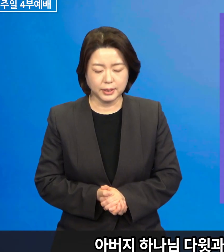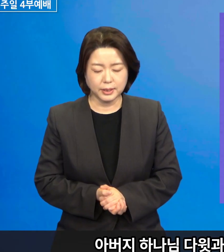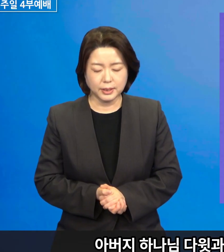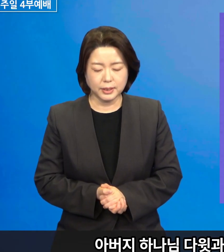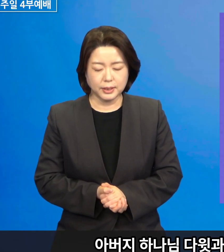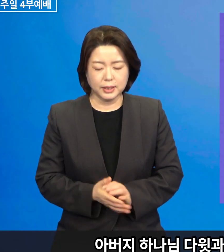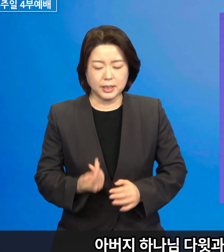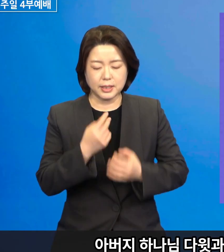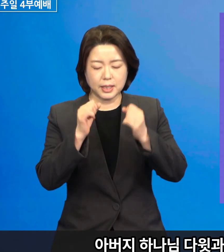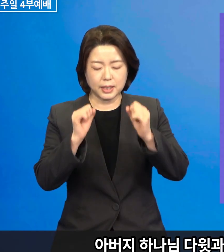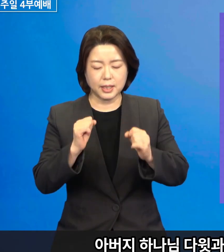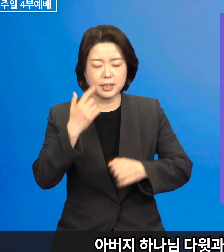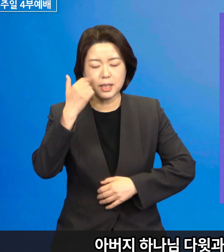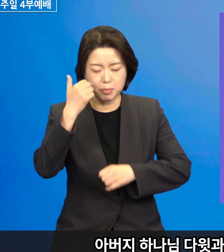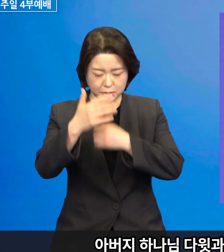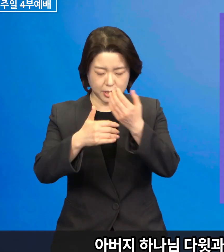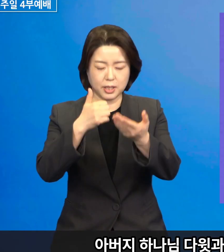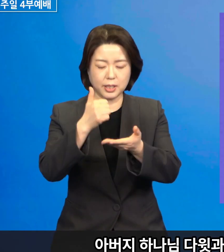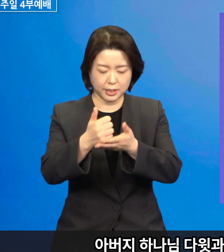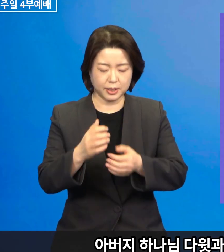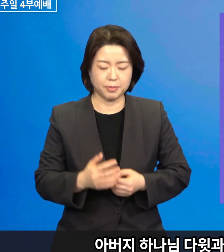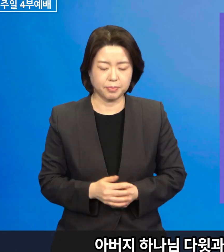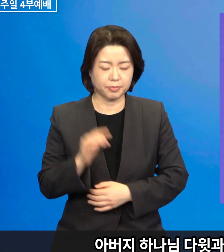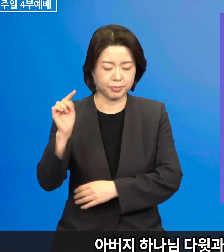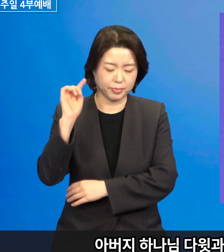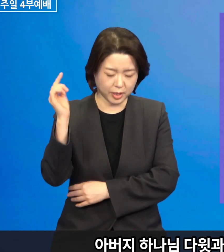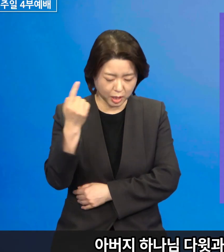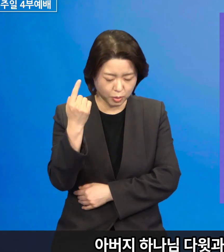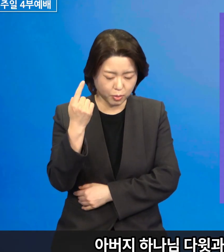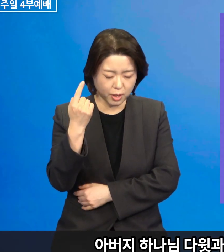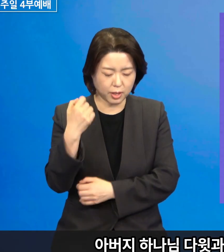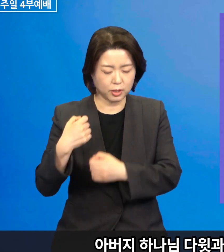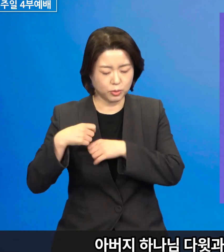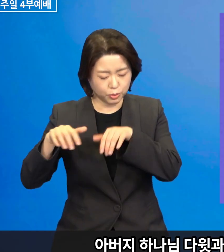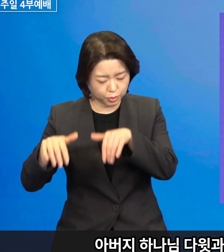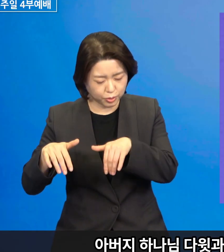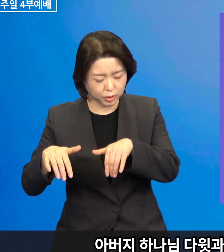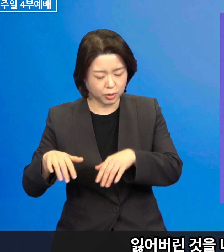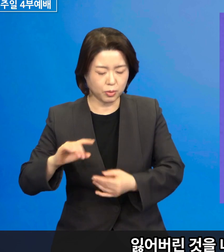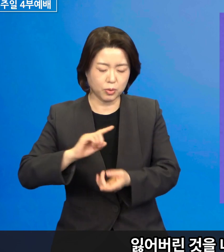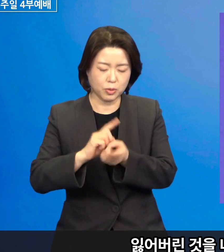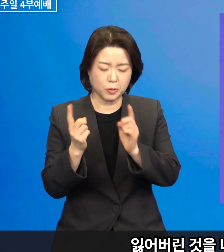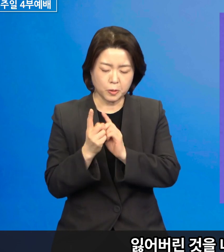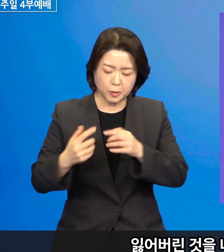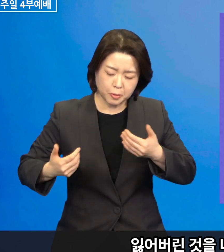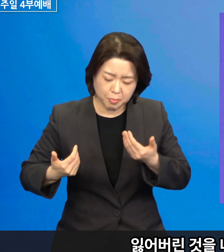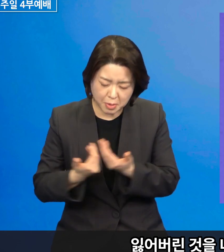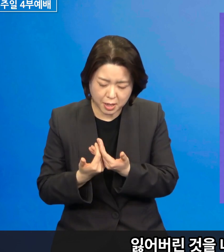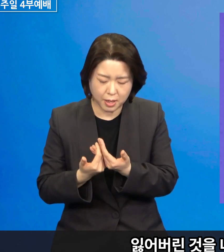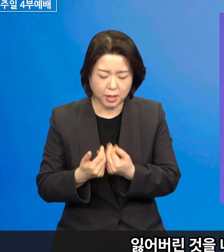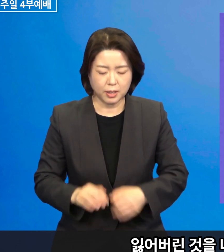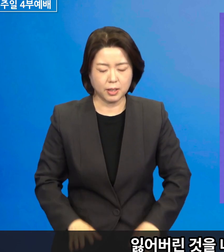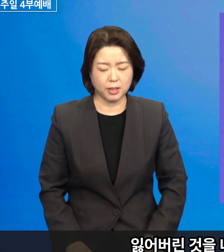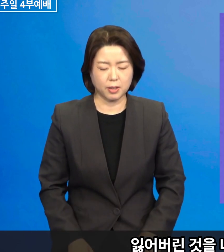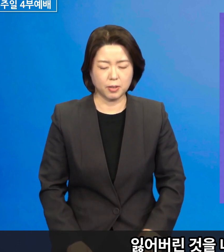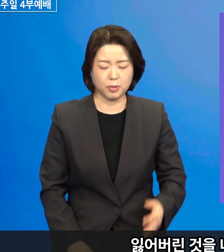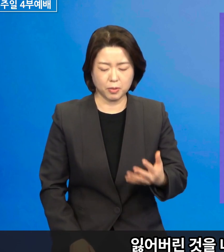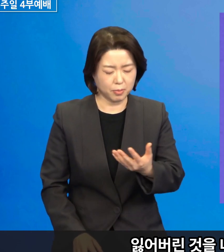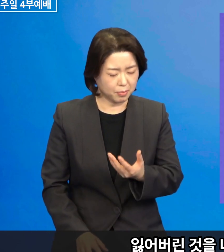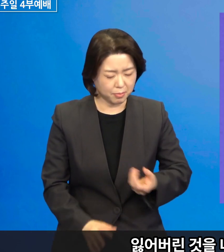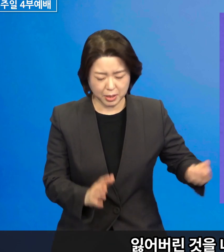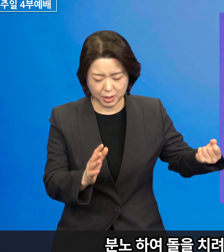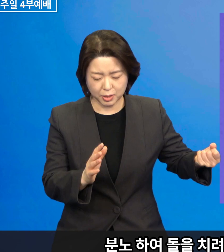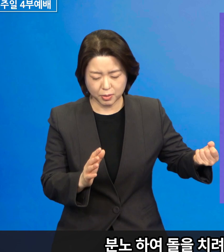살아계신 아버지 하나님, 다윗과 부하들이 서로 반복하며 잃어버린 것을